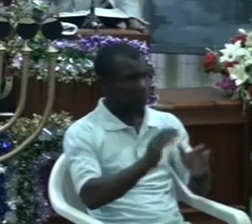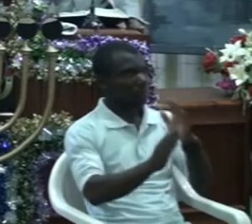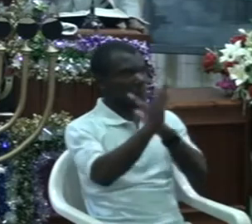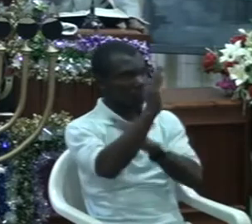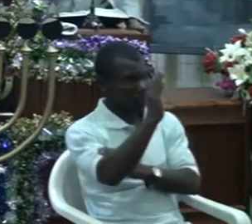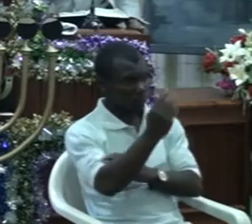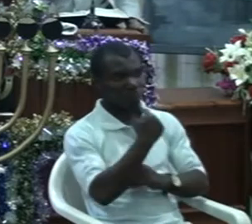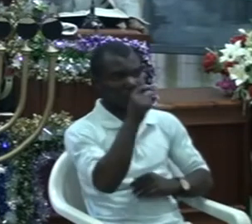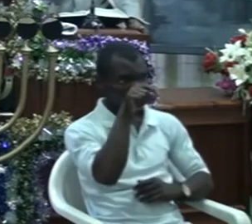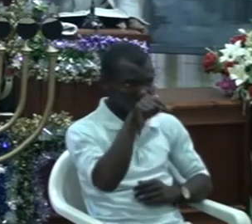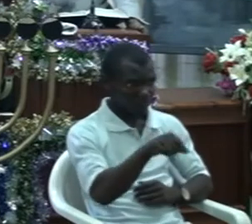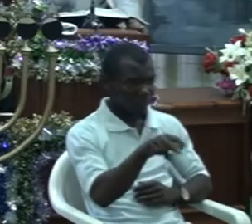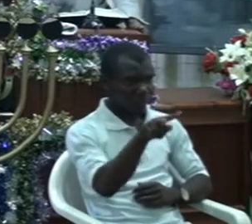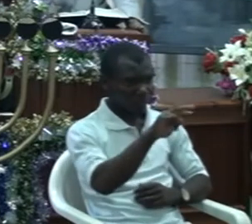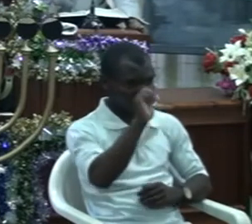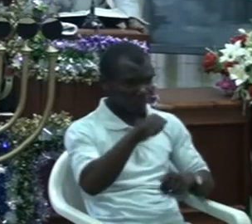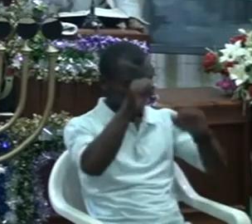Dieu dit prier sans cesse.